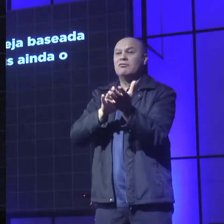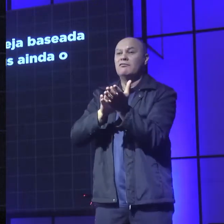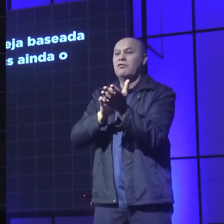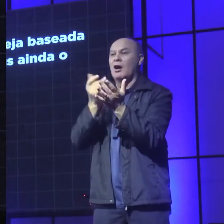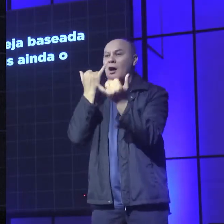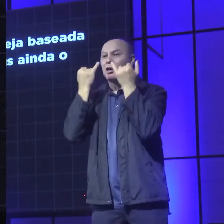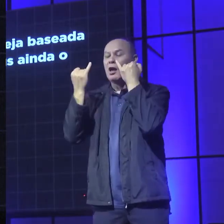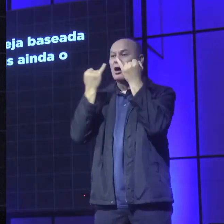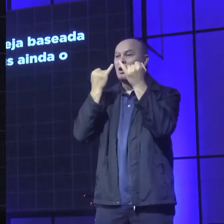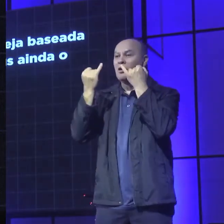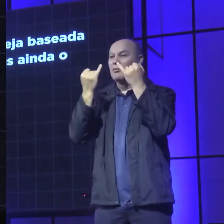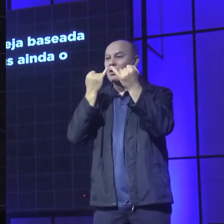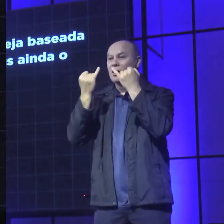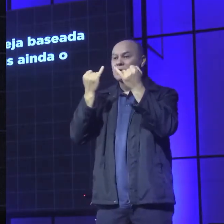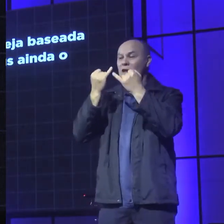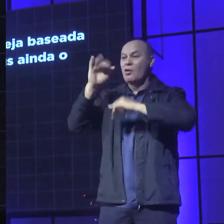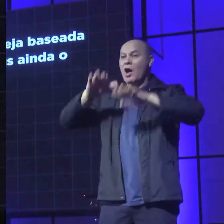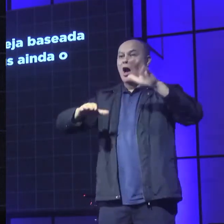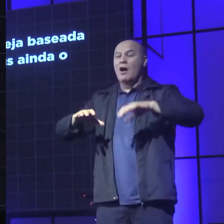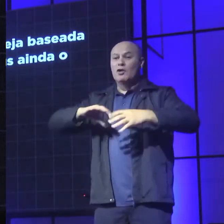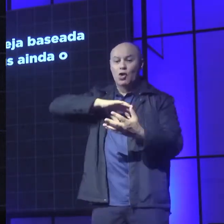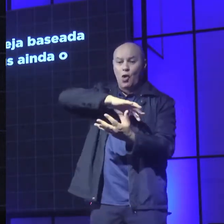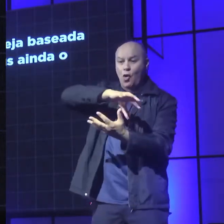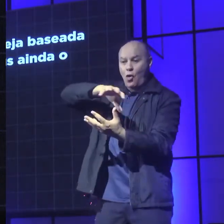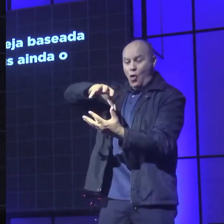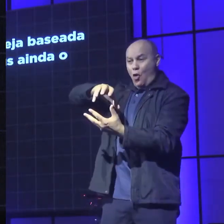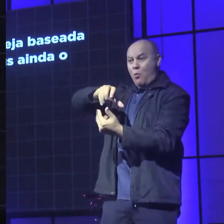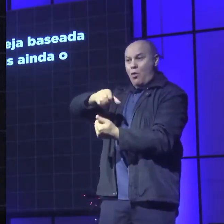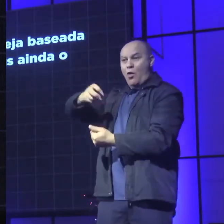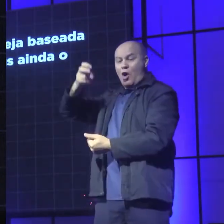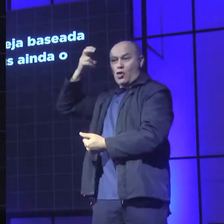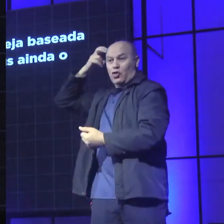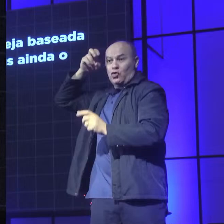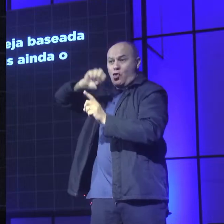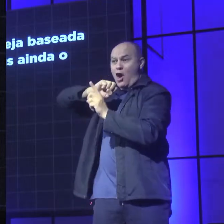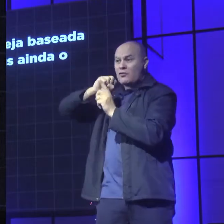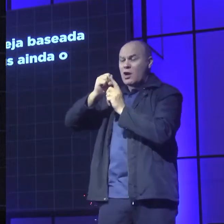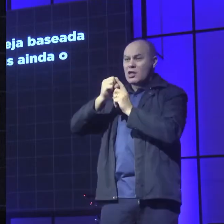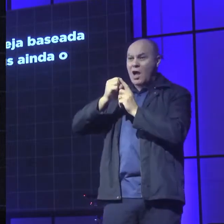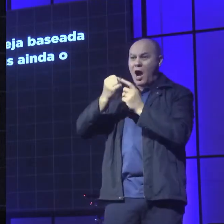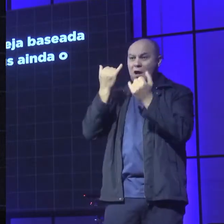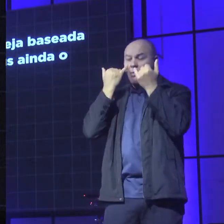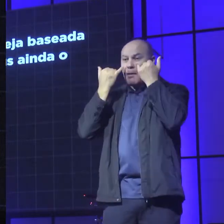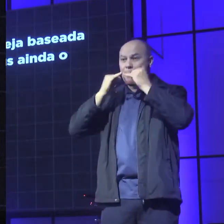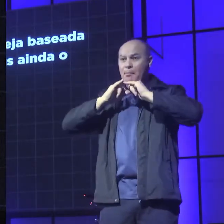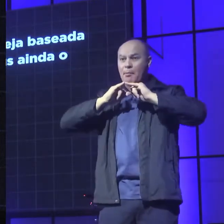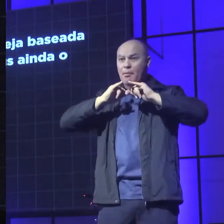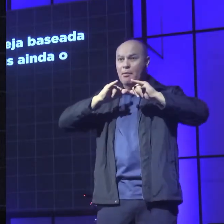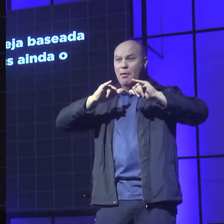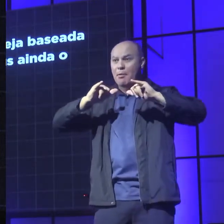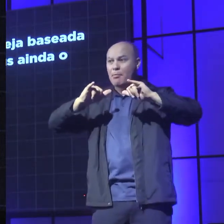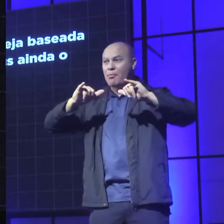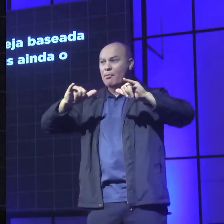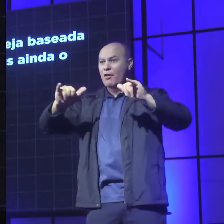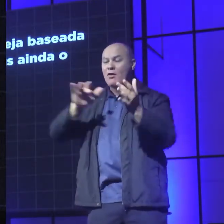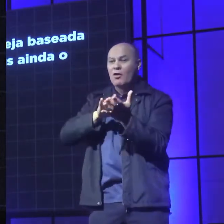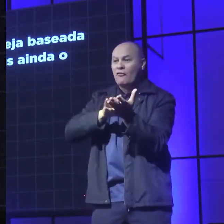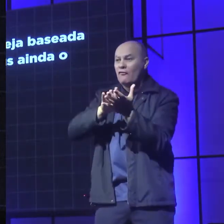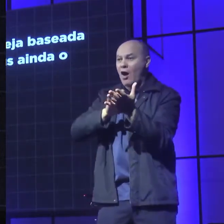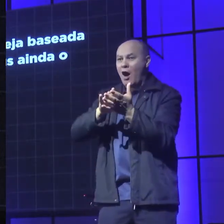ouvido e escutado até agora de outras pessoas, de si mesmo, mas escute o que Deus tem lhe dito a respeito de